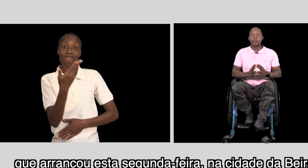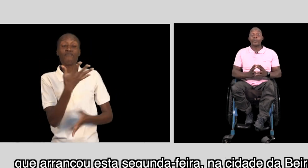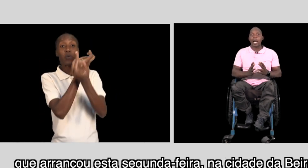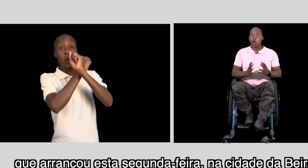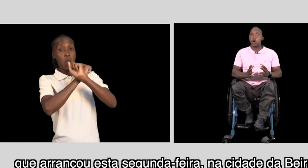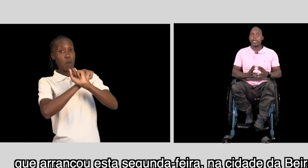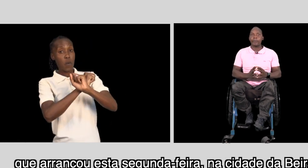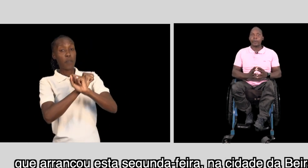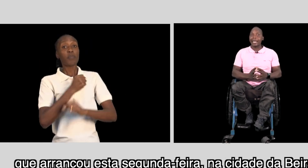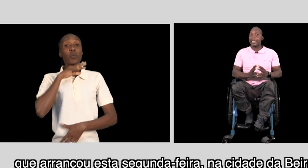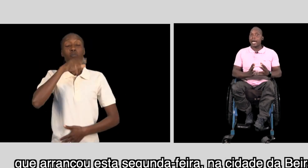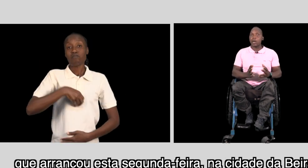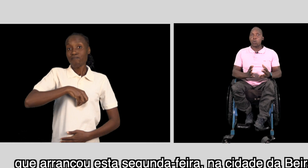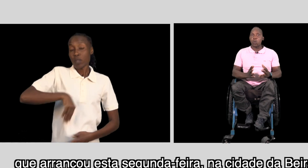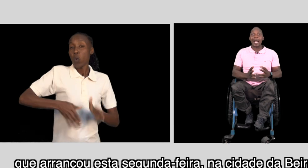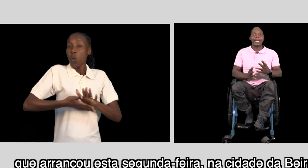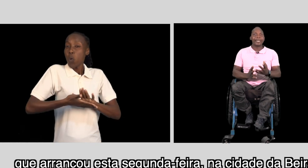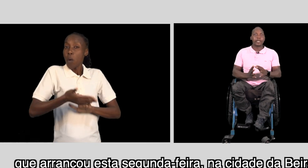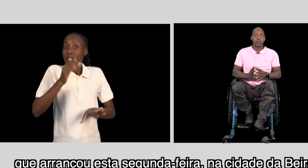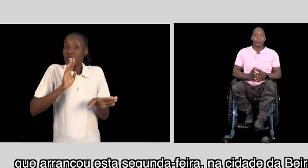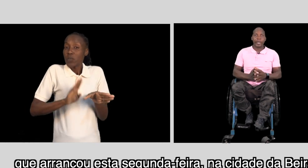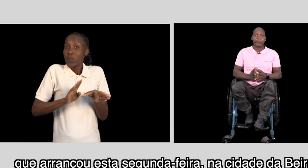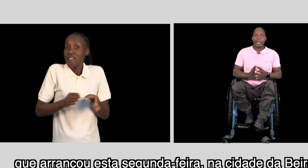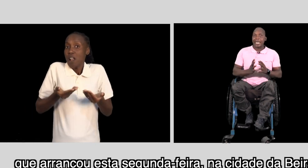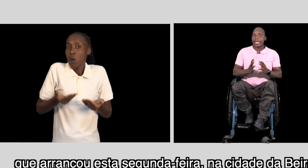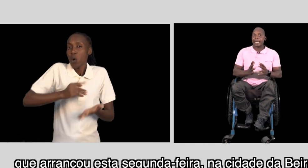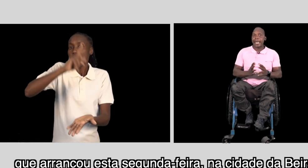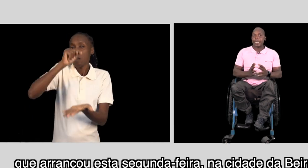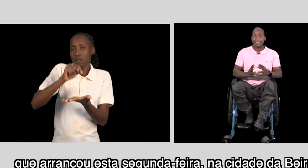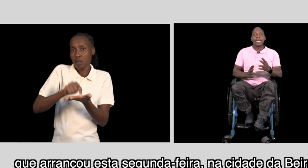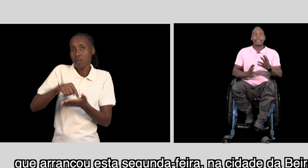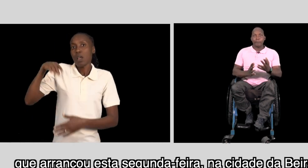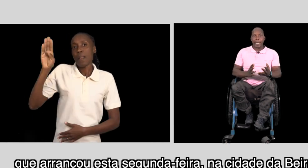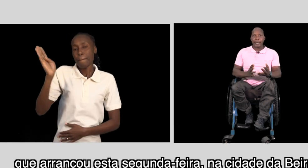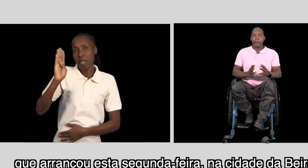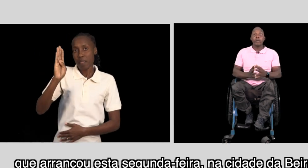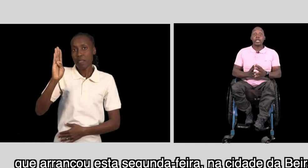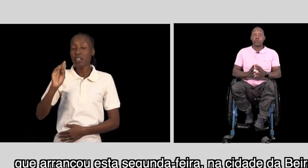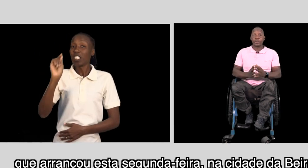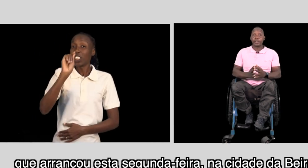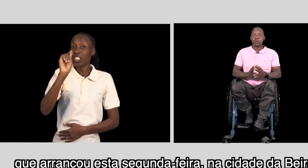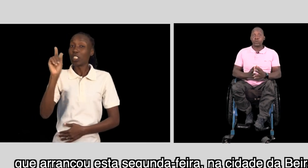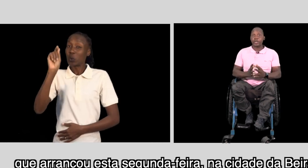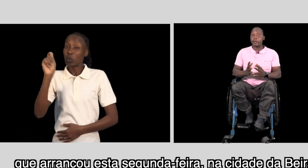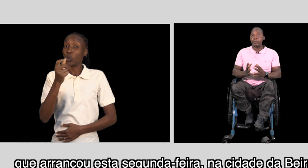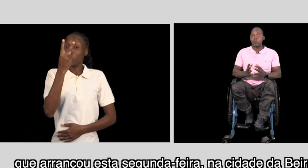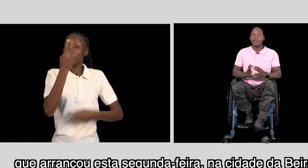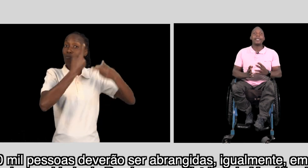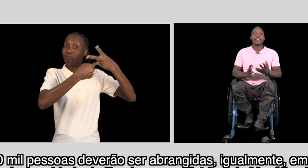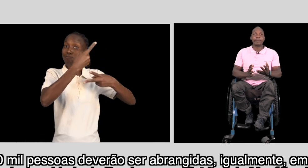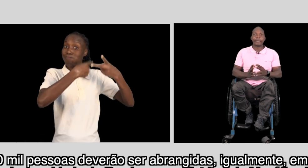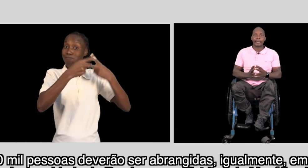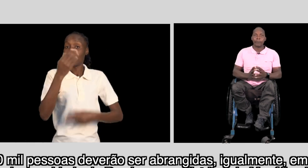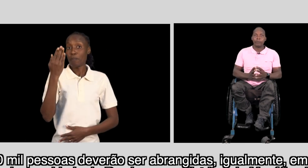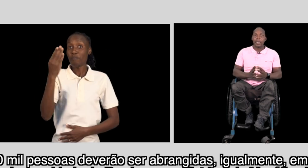arrancou esta segunda-feira na cidade da Beira e nos distritos de Buz e Nhamatanda, na província de Sofala.